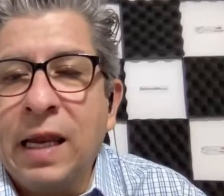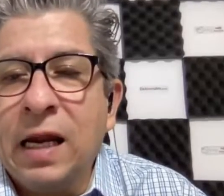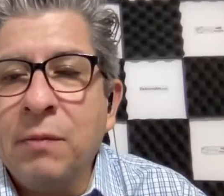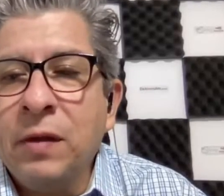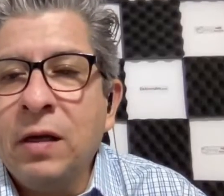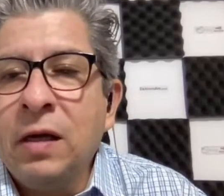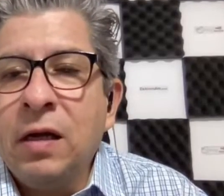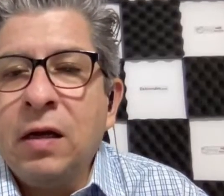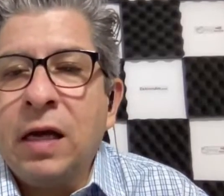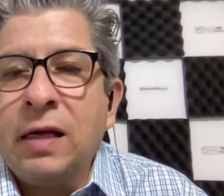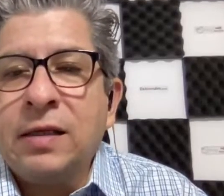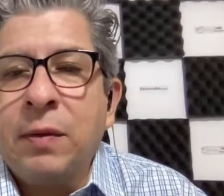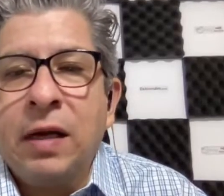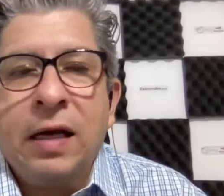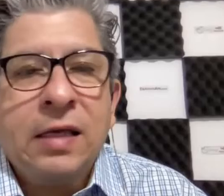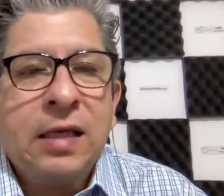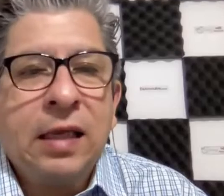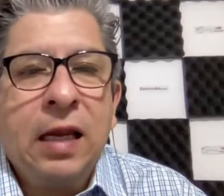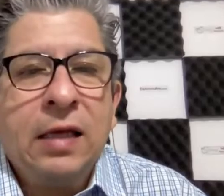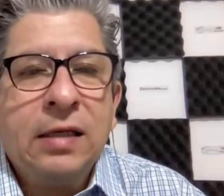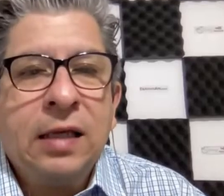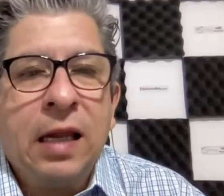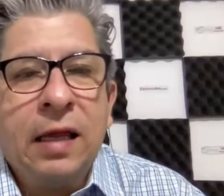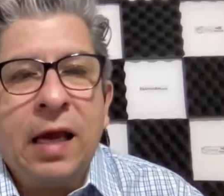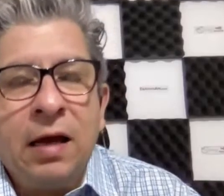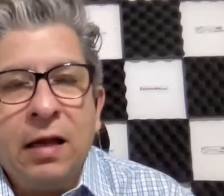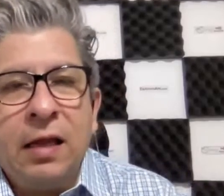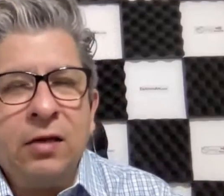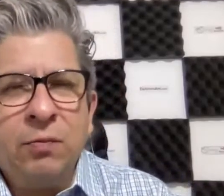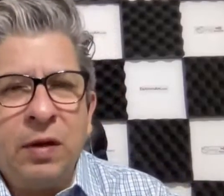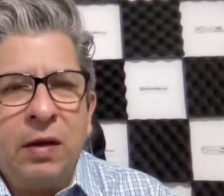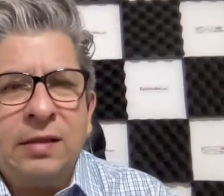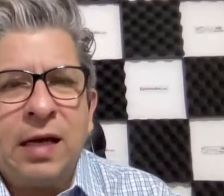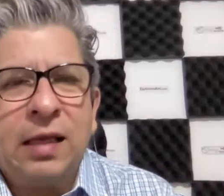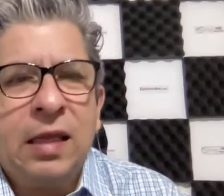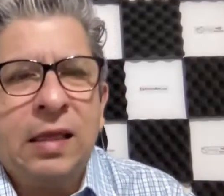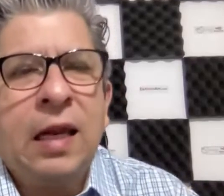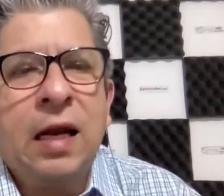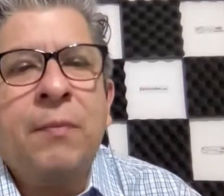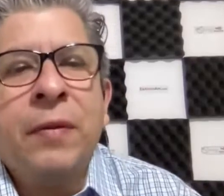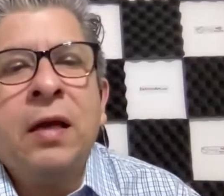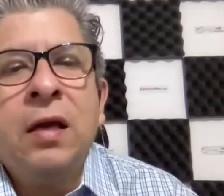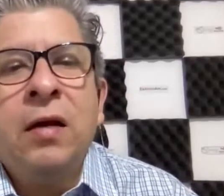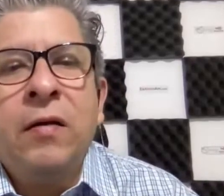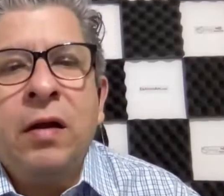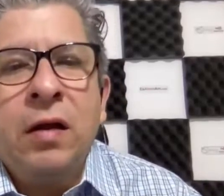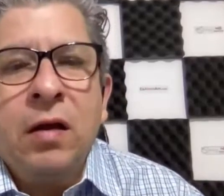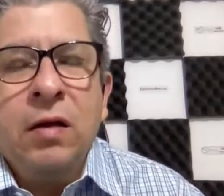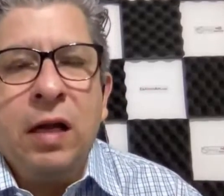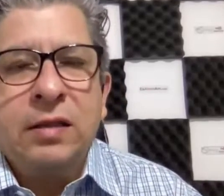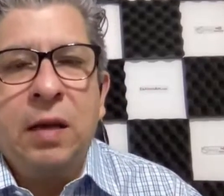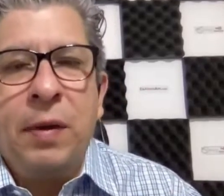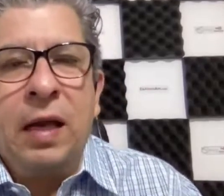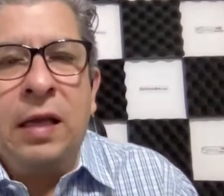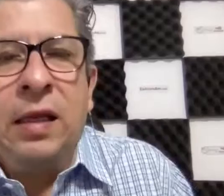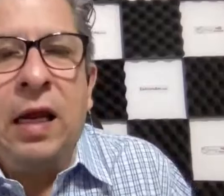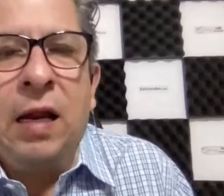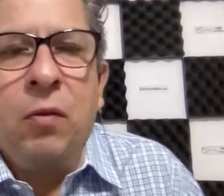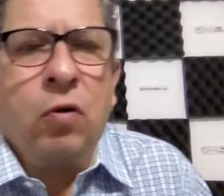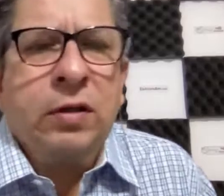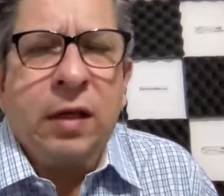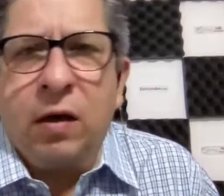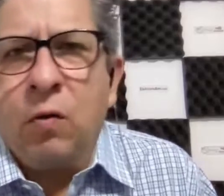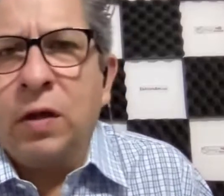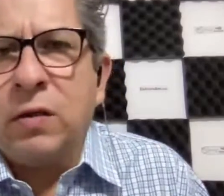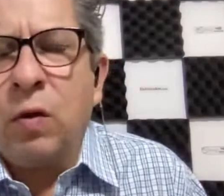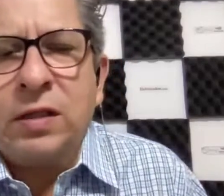encontrar en Telegram. Aquí está, mira, aquí está. Esa es la dirección exacta de Telegram. Así le pican ahí en Telegram